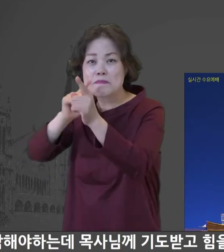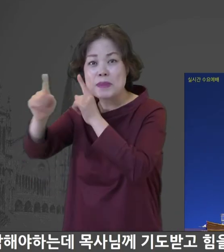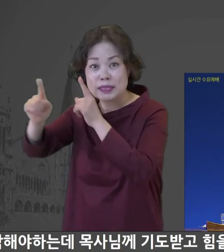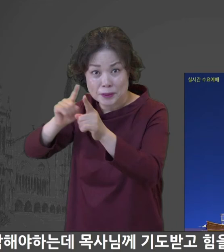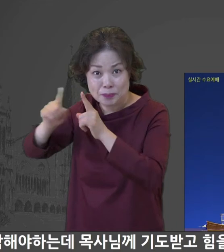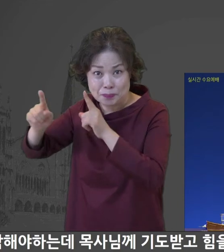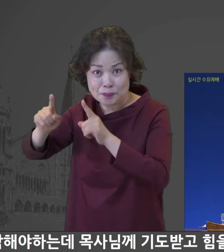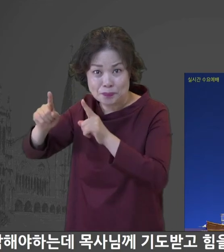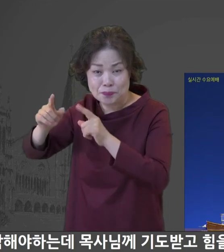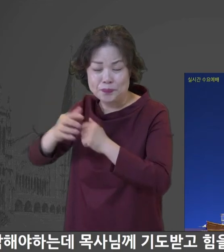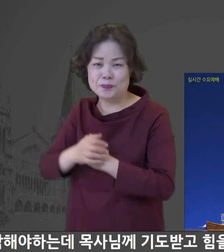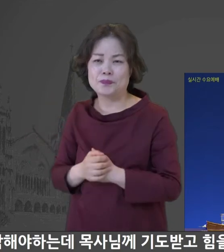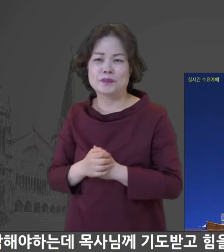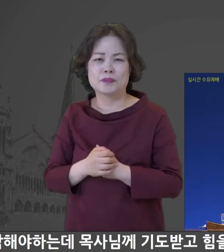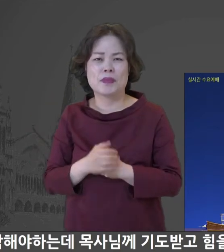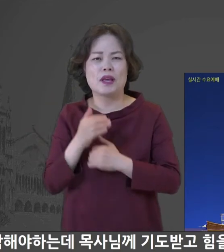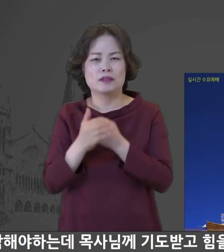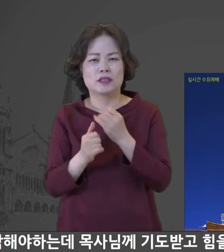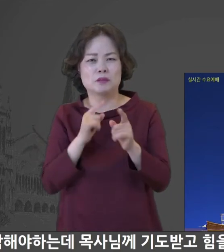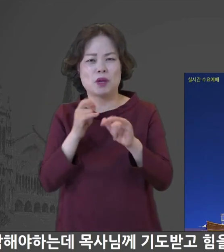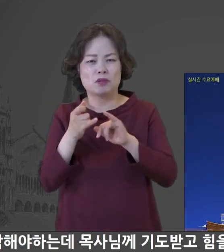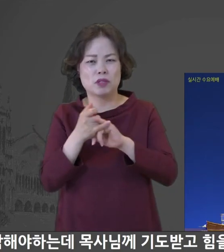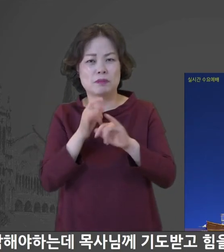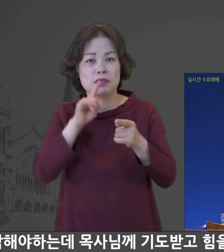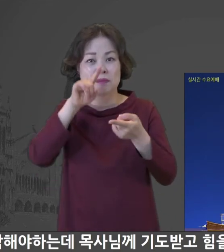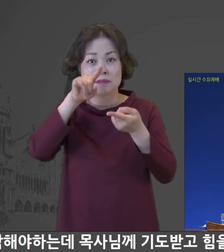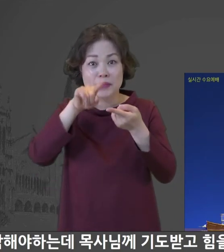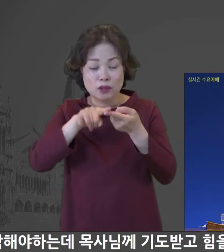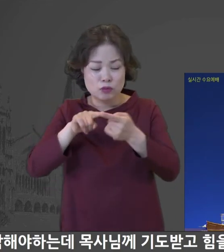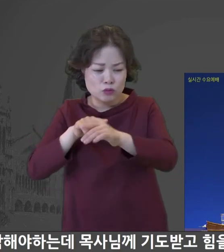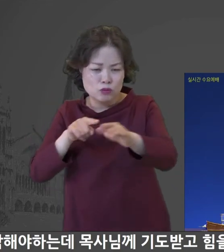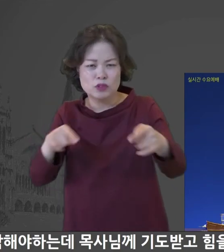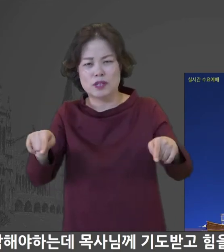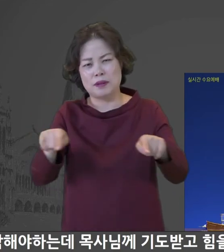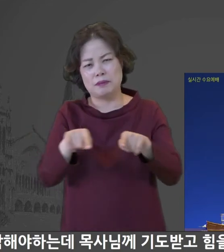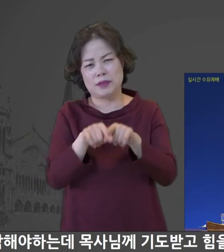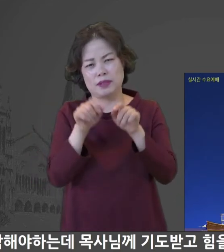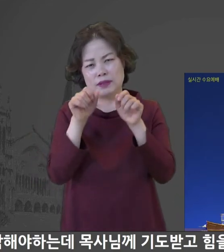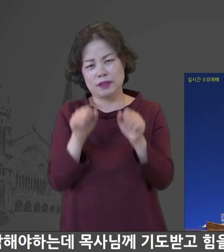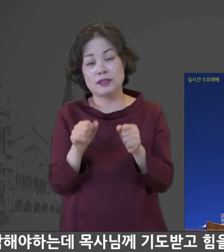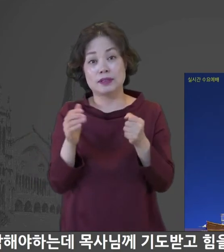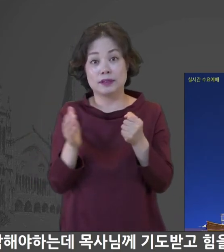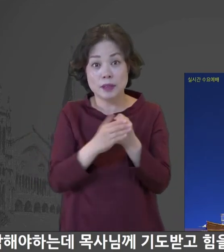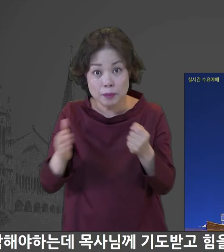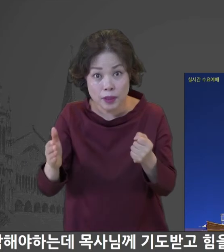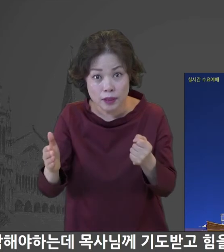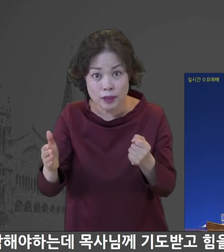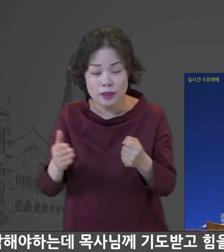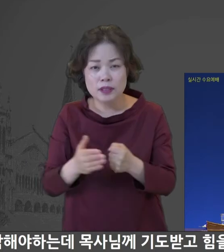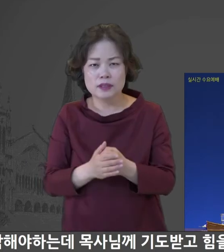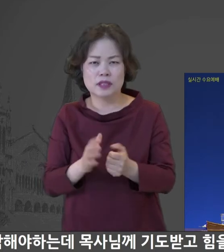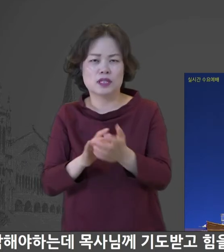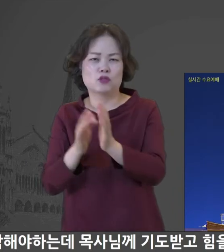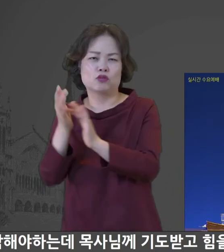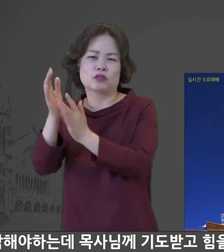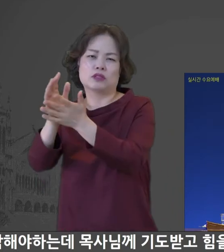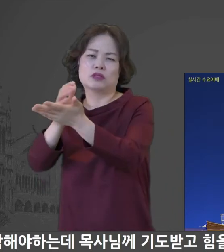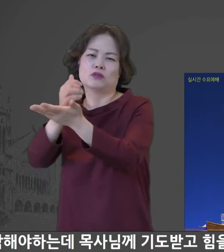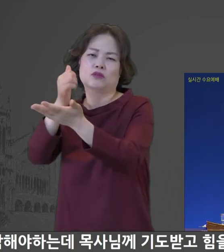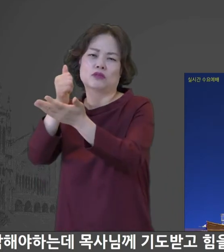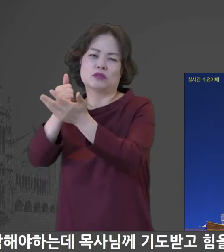왜냐하면 하나님의 언약의 말씀대로 우리와 함께 하시기 때문이고 예수